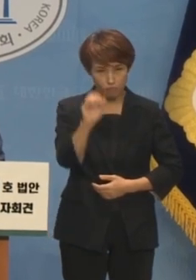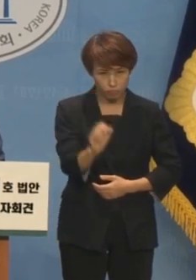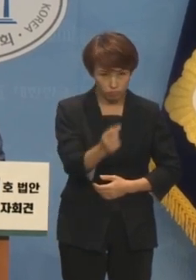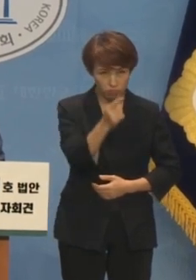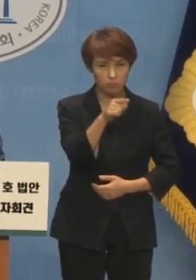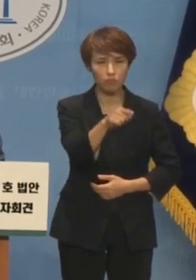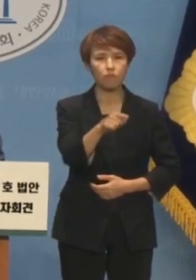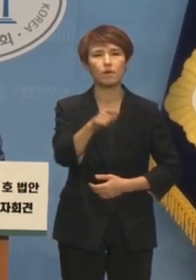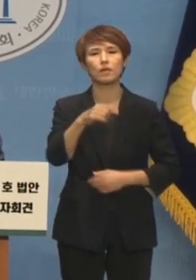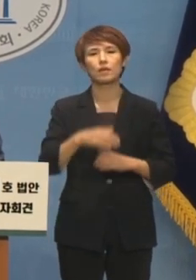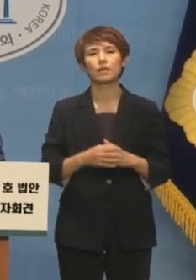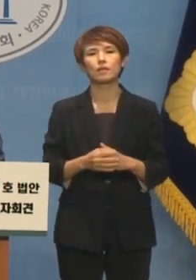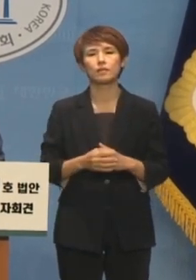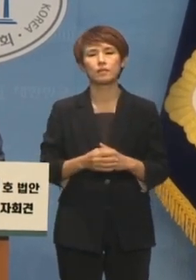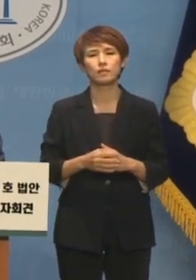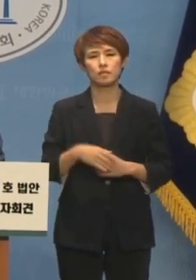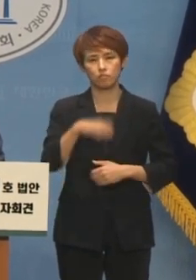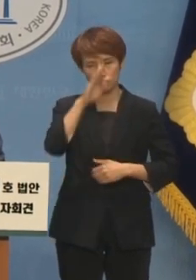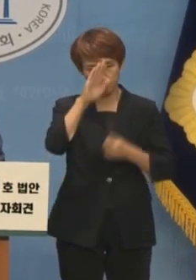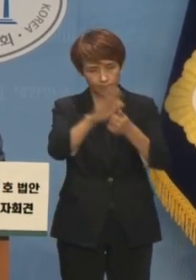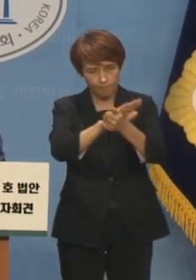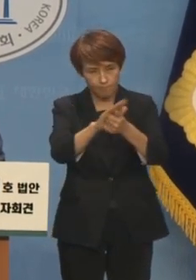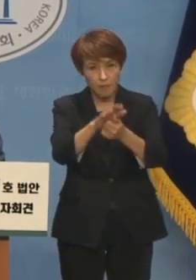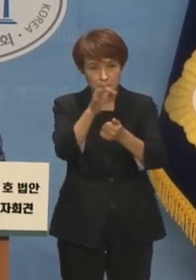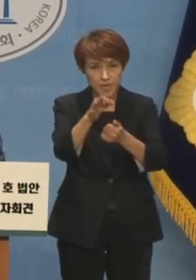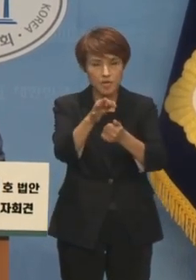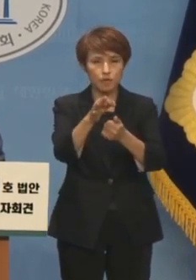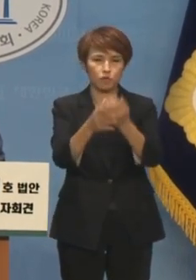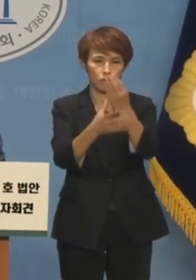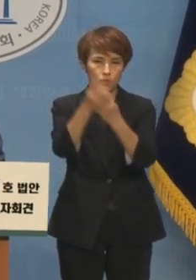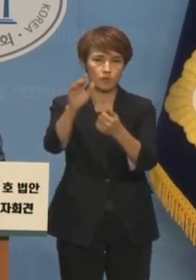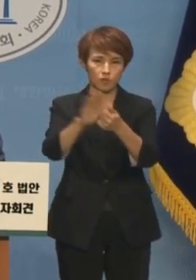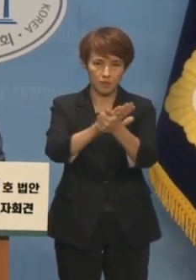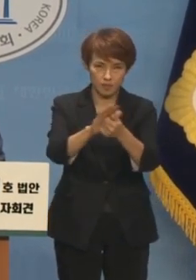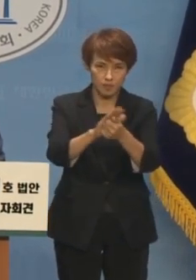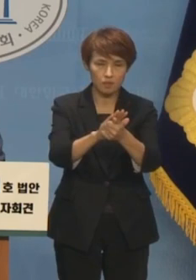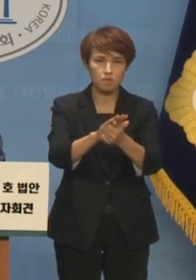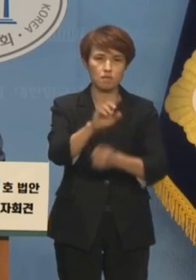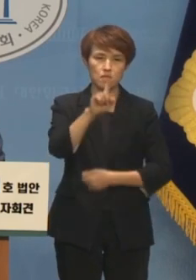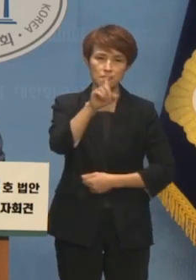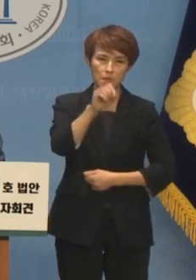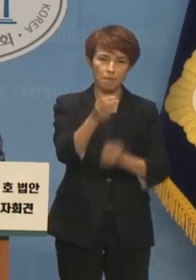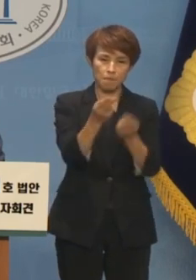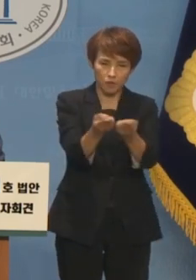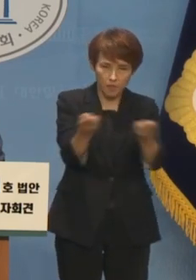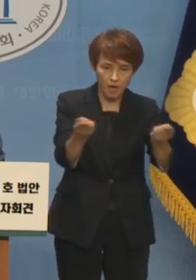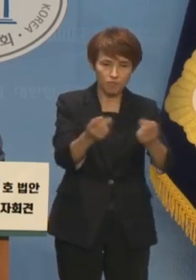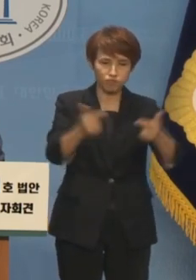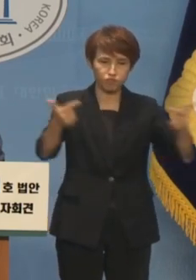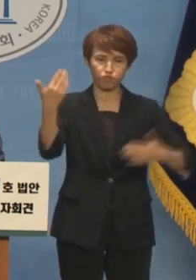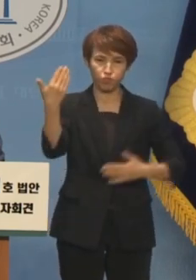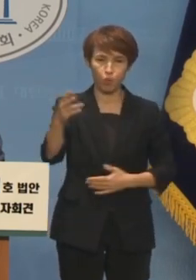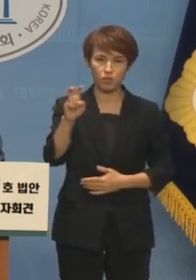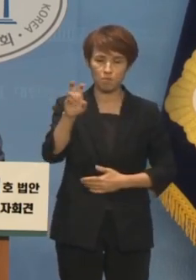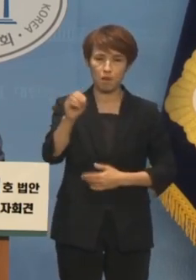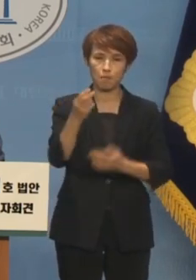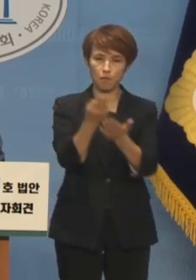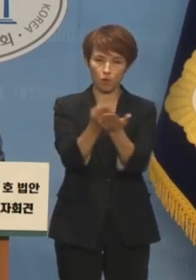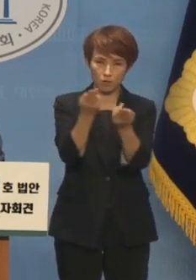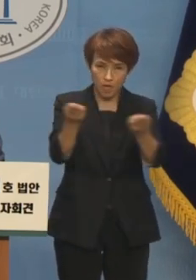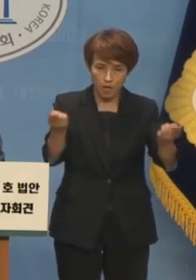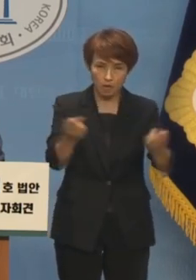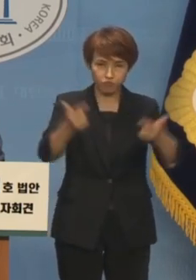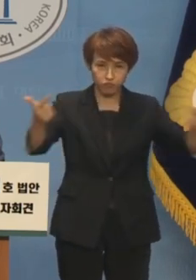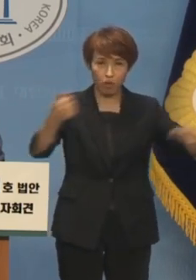통합 서비스 시범 사업을 시작으로 10만 병상, 20만 병상 늘리겠다고 했으나 그 속도는